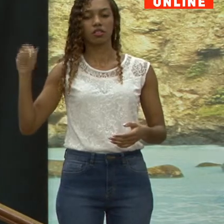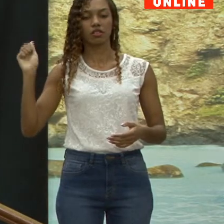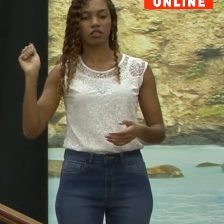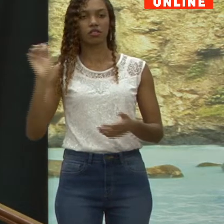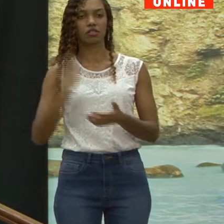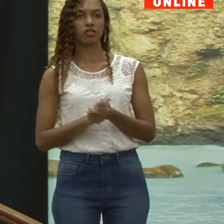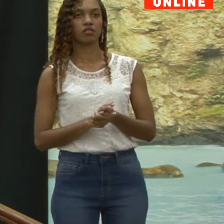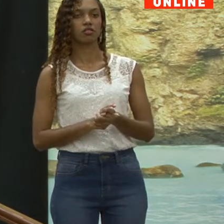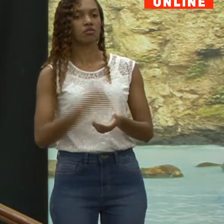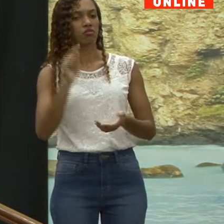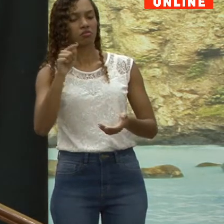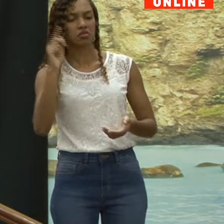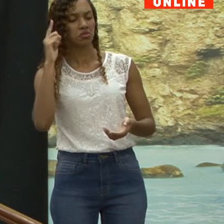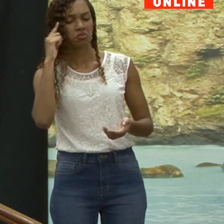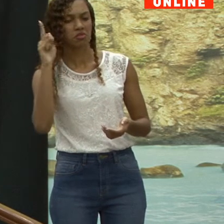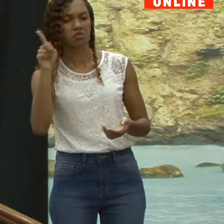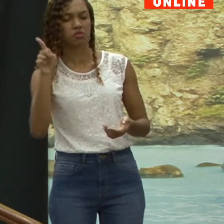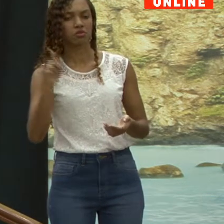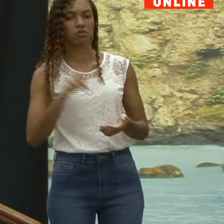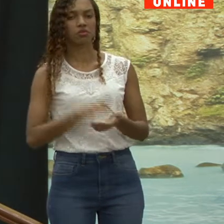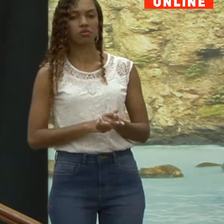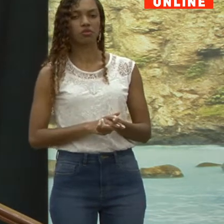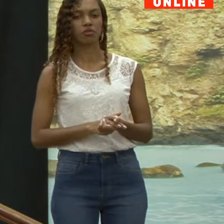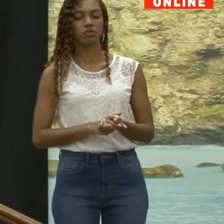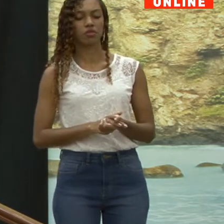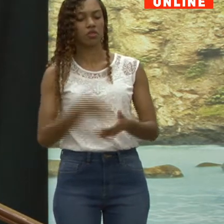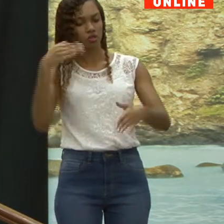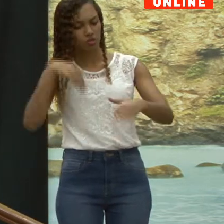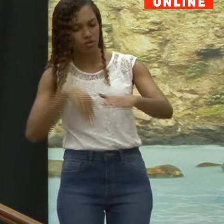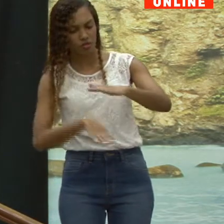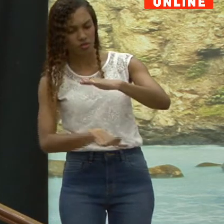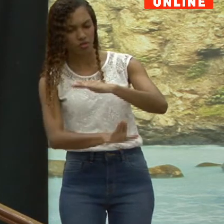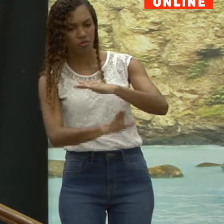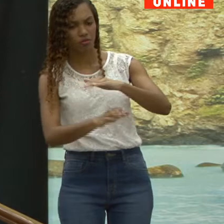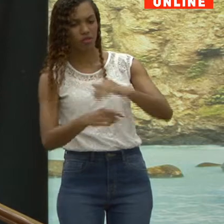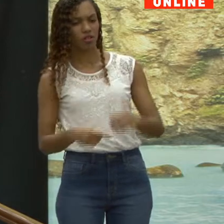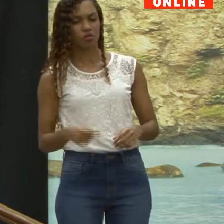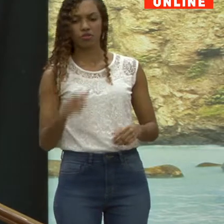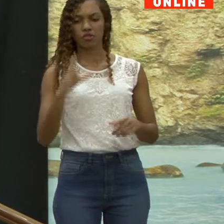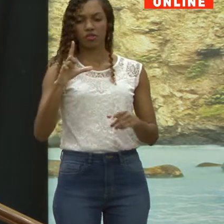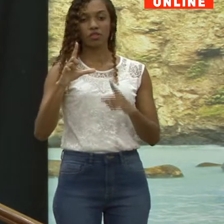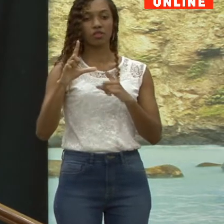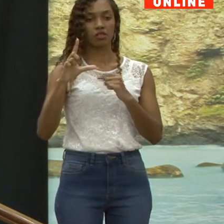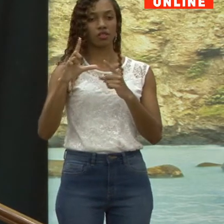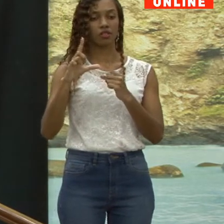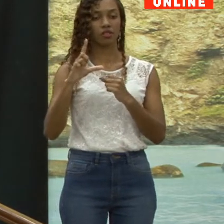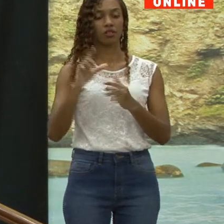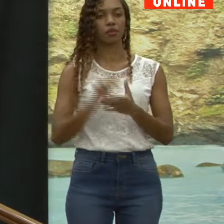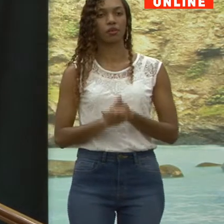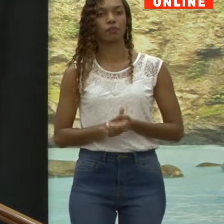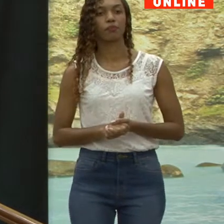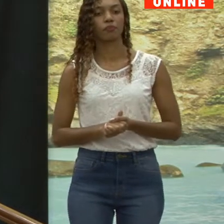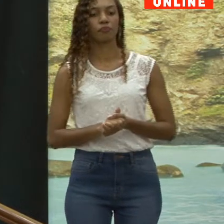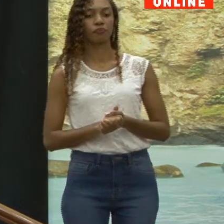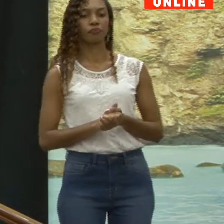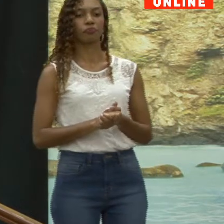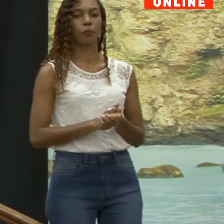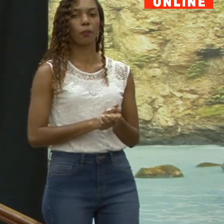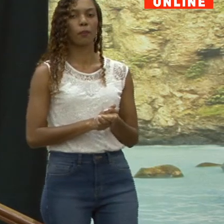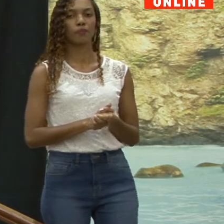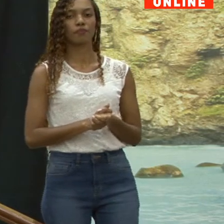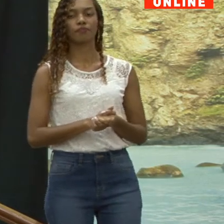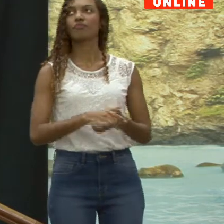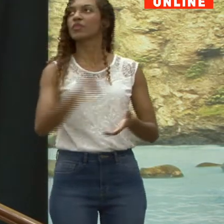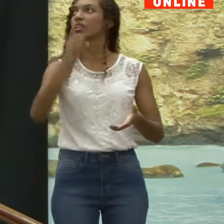ainda. Aquilo que está debaixo da letra. O propósito de Deus era gerar